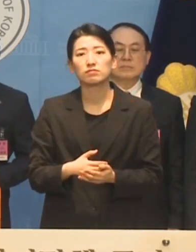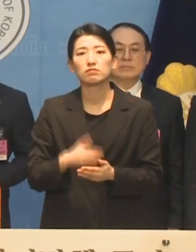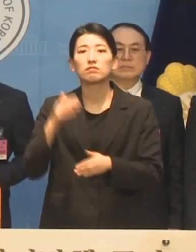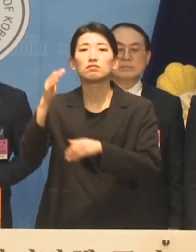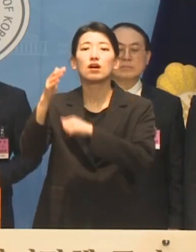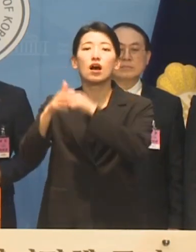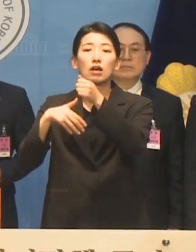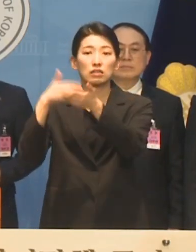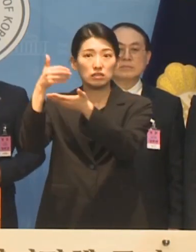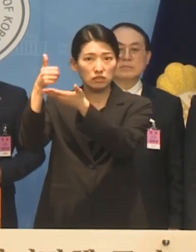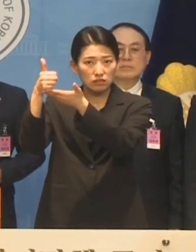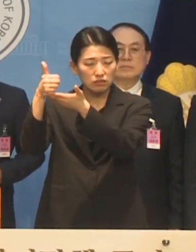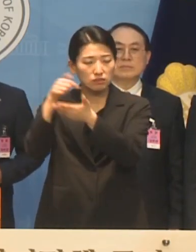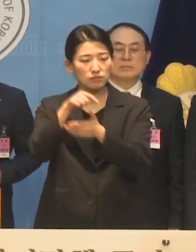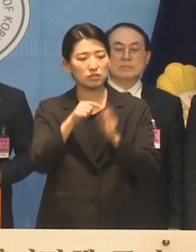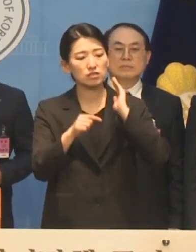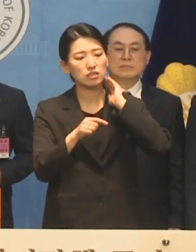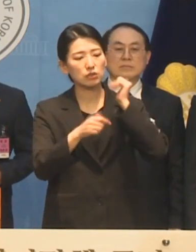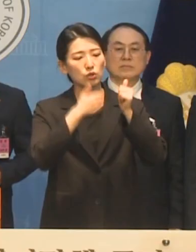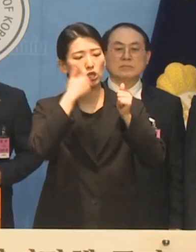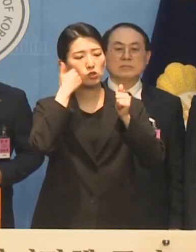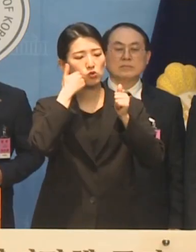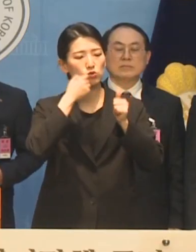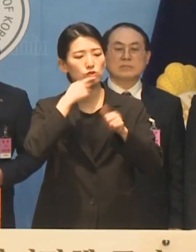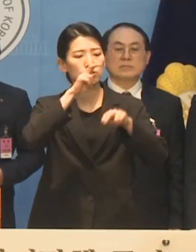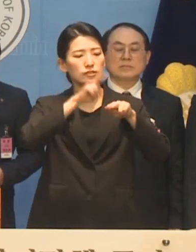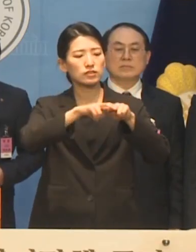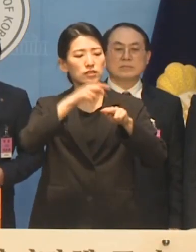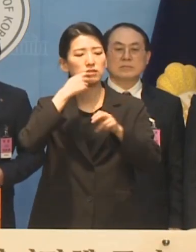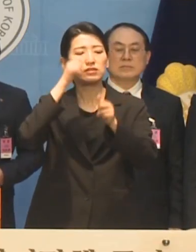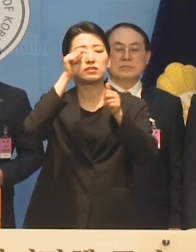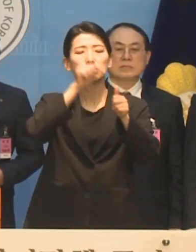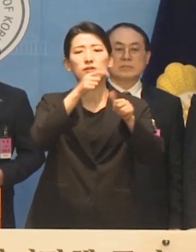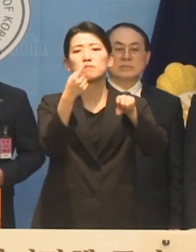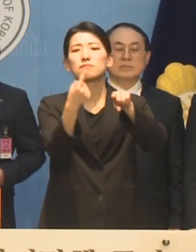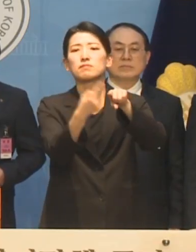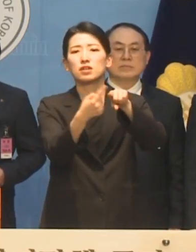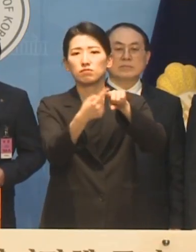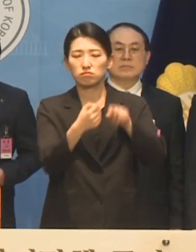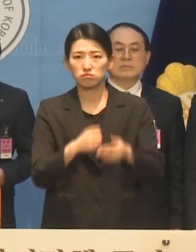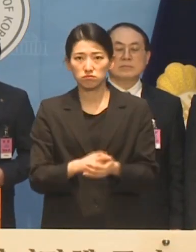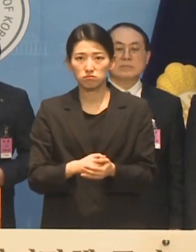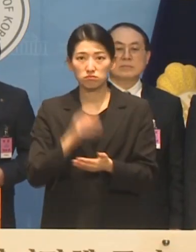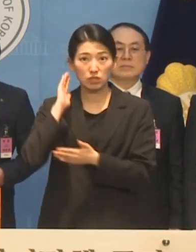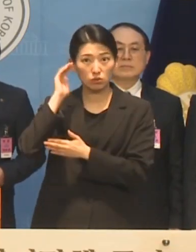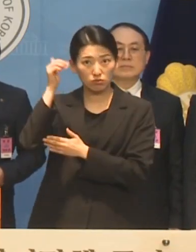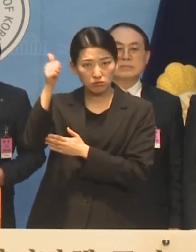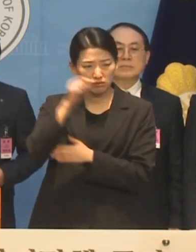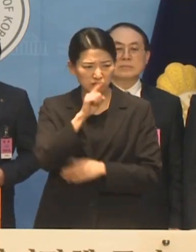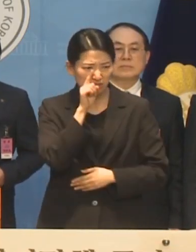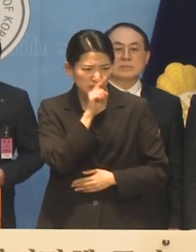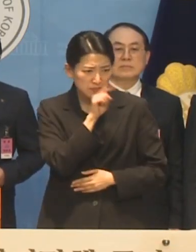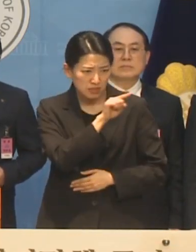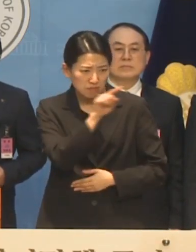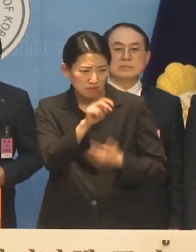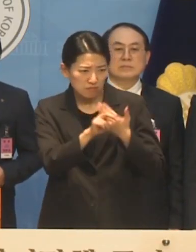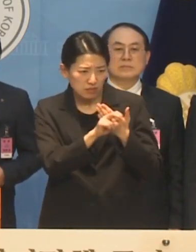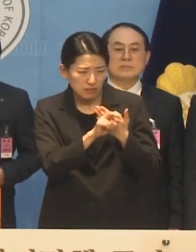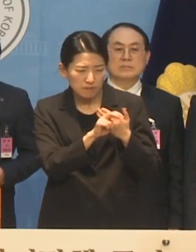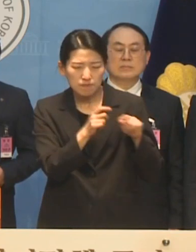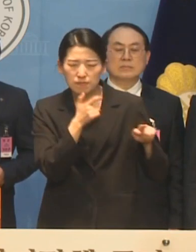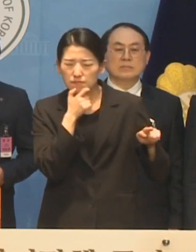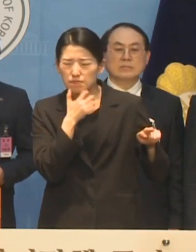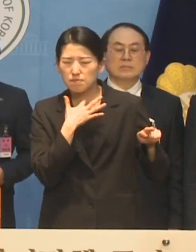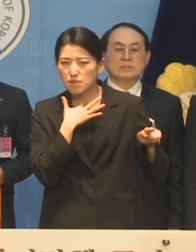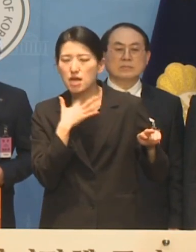세우심이 틀림없습니다. 그 이유는 하나님은 불의를 미워하시고 불법을 매우